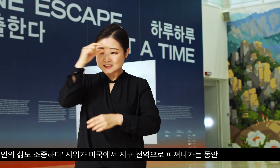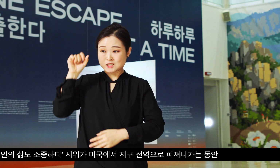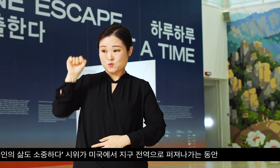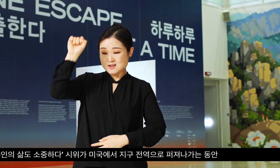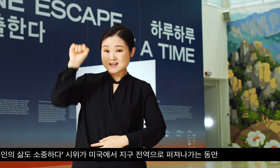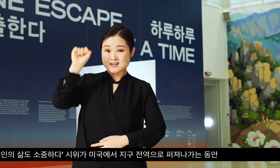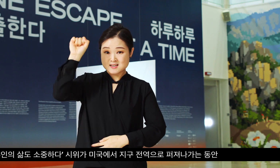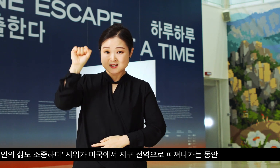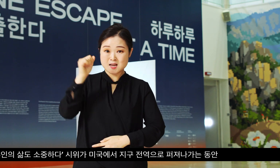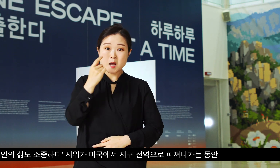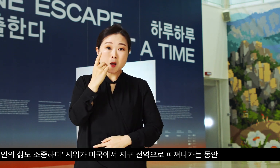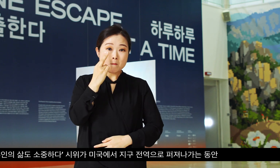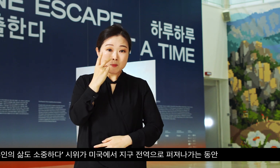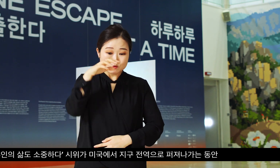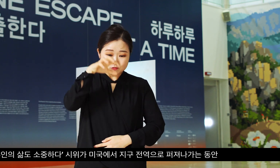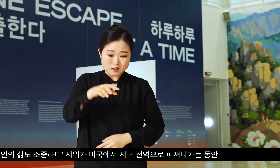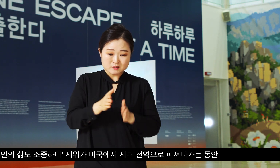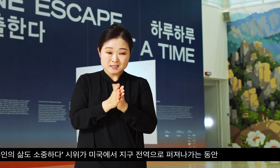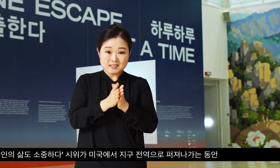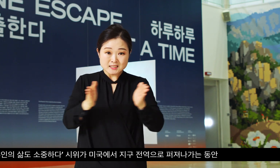미국에서 지구 전역으로 퍼져나가는 동안